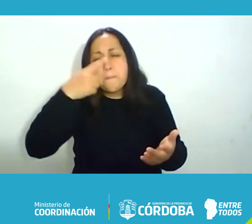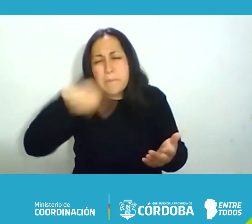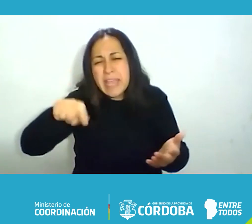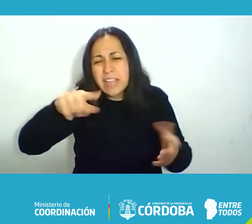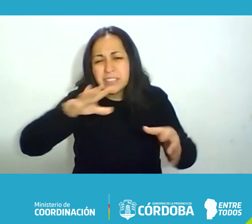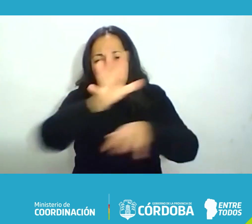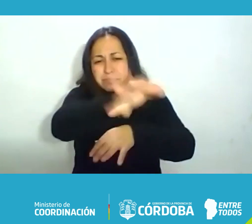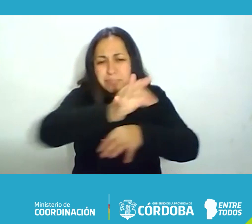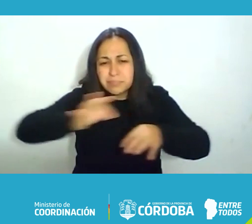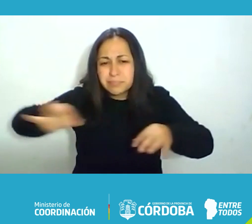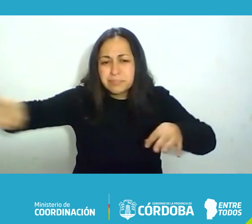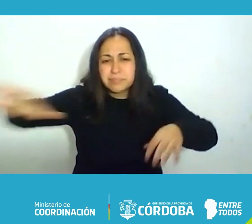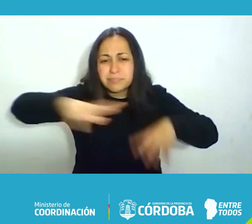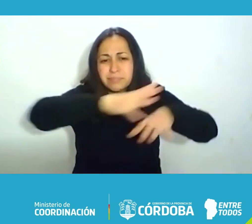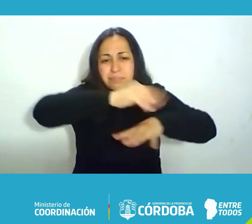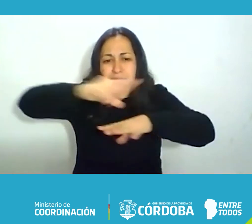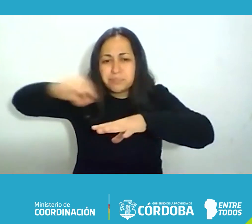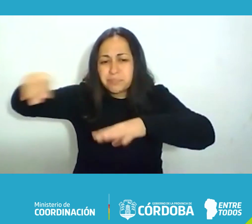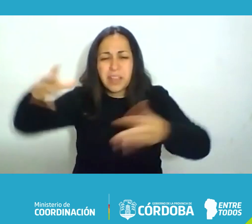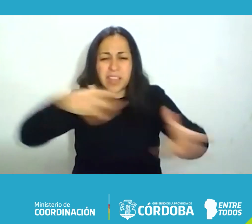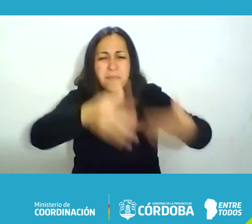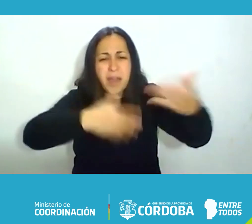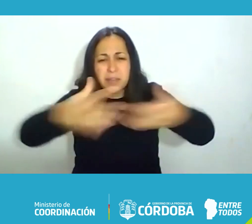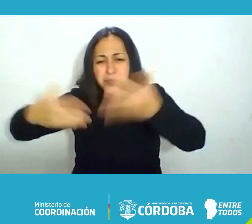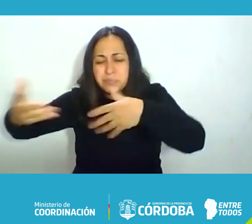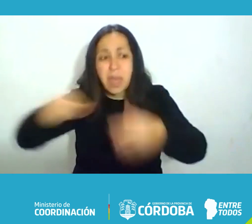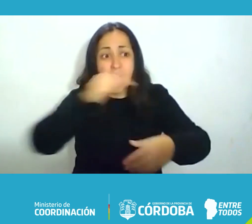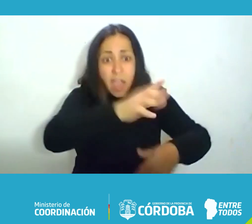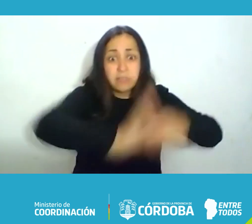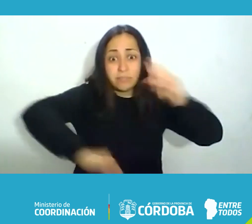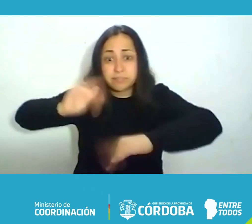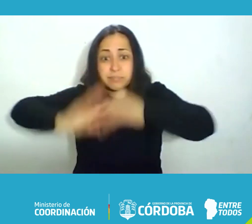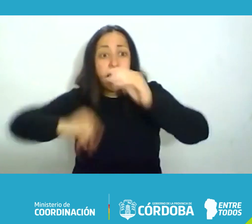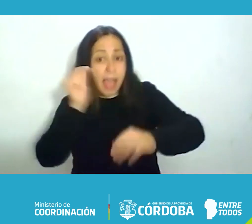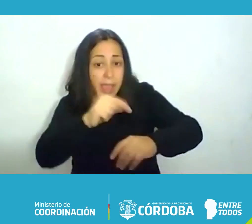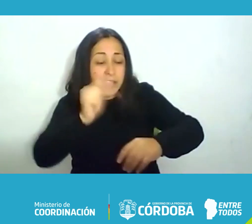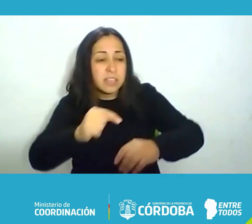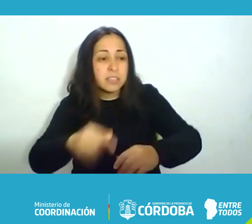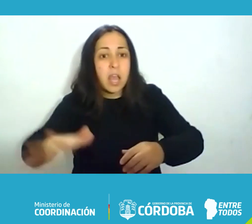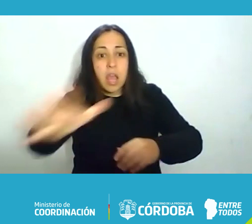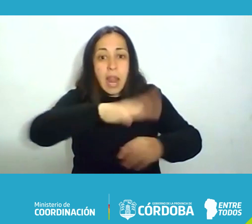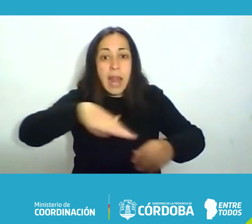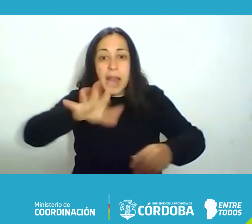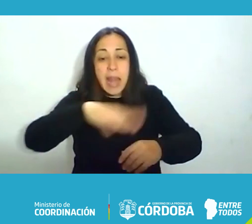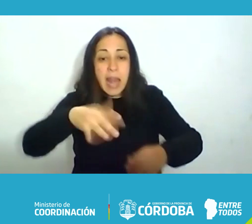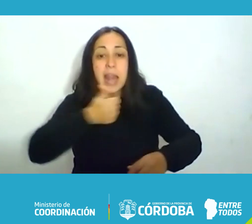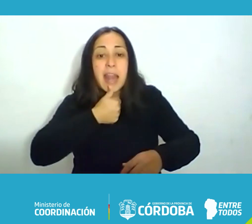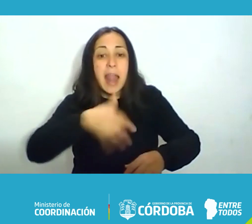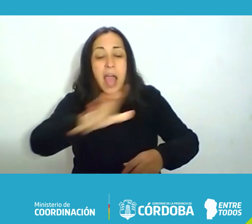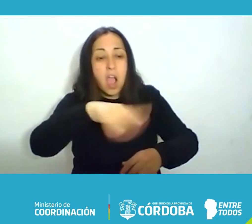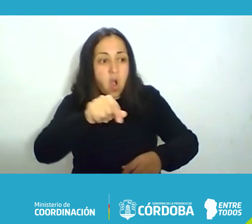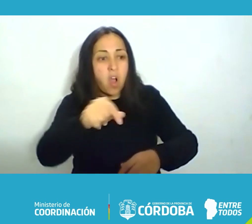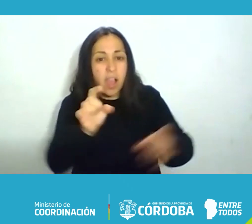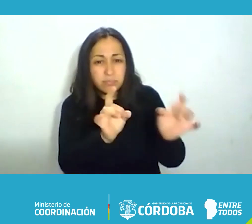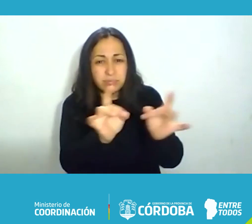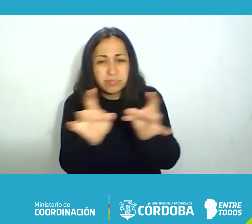hectáreas y que la traza pasará por esas zonas quemadas y que va a atravesar un lago con bacterias importantes y